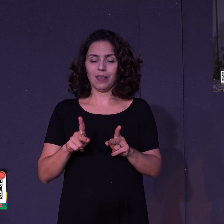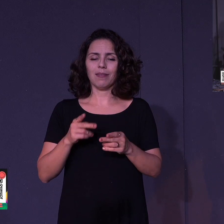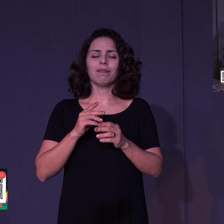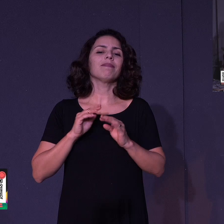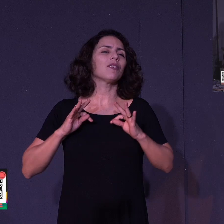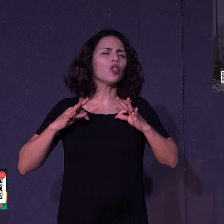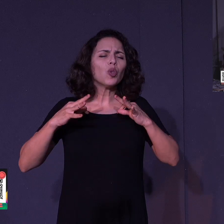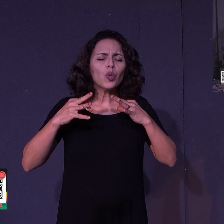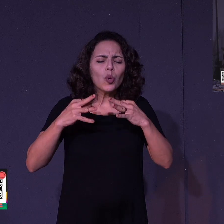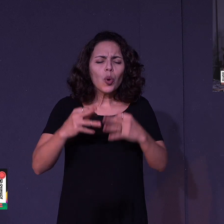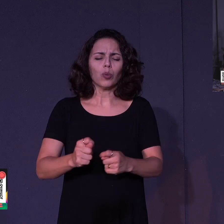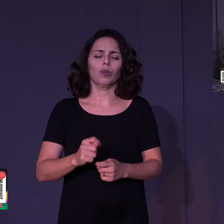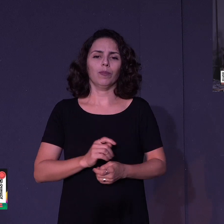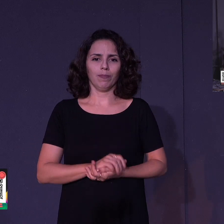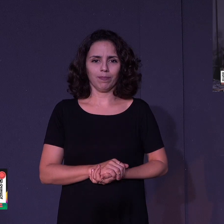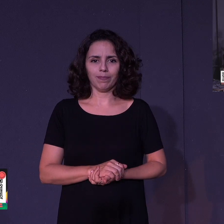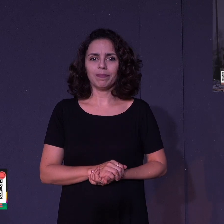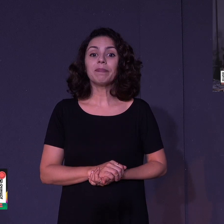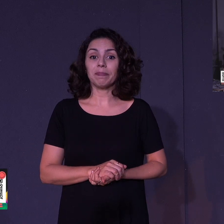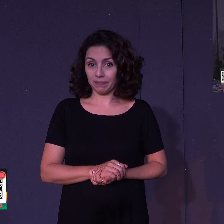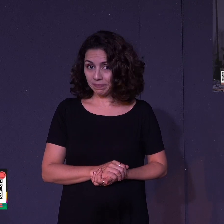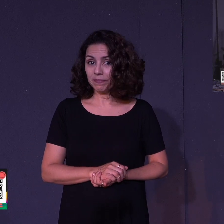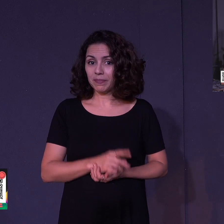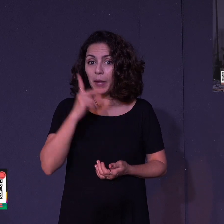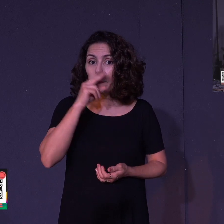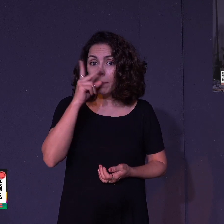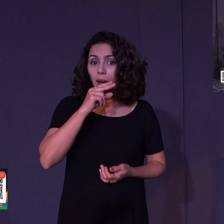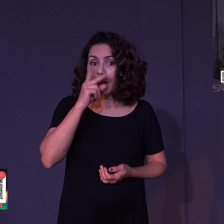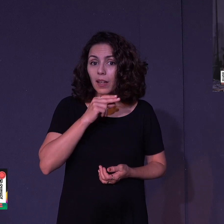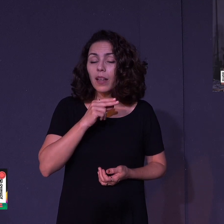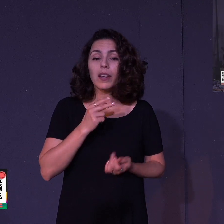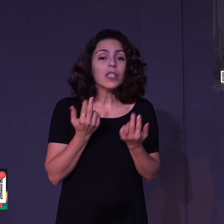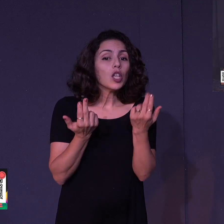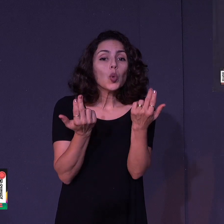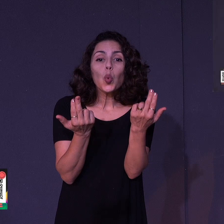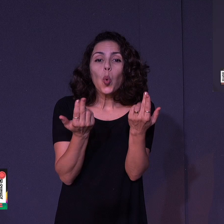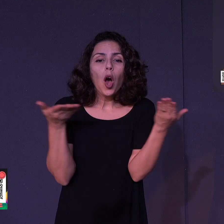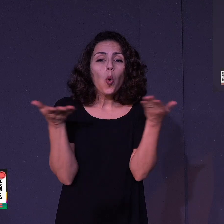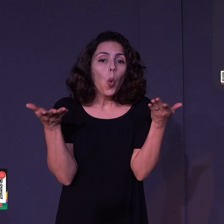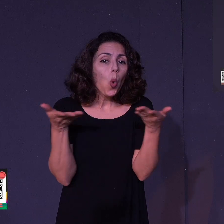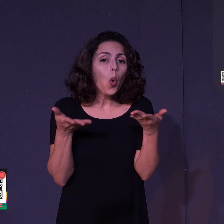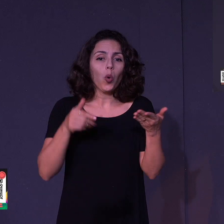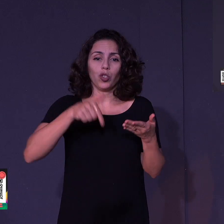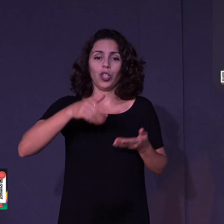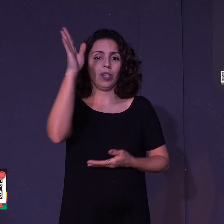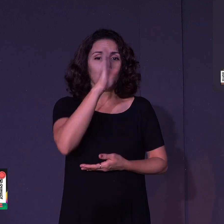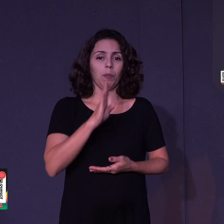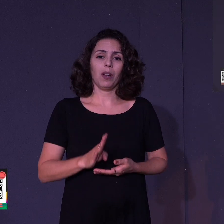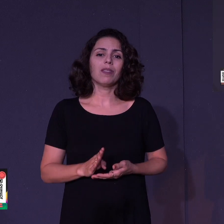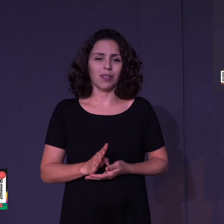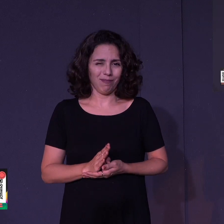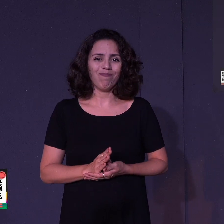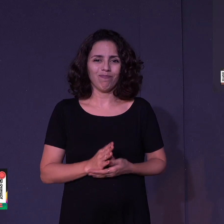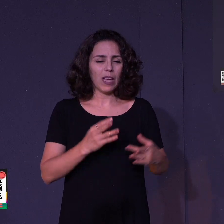convosco. Parece até algo que vivemos e que estamos vivenciando no Brasil e no mundo nos dias atuais. Cidades empolvorosas,